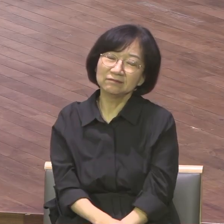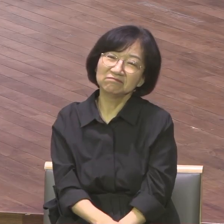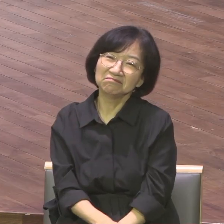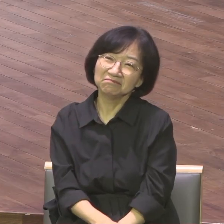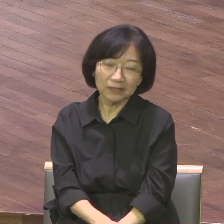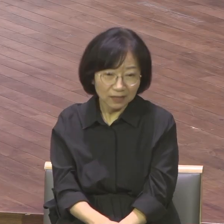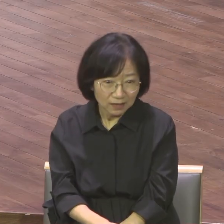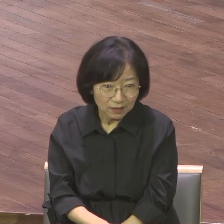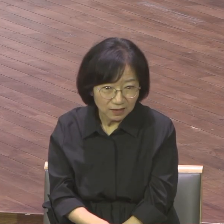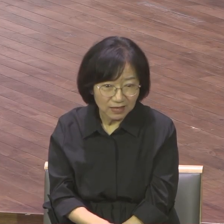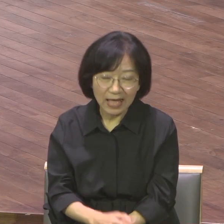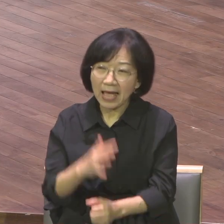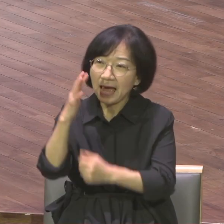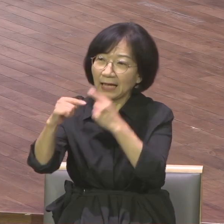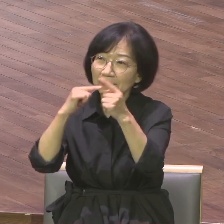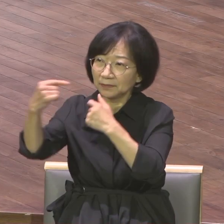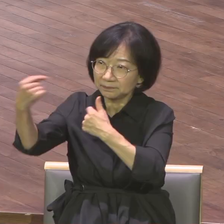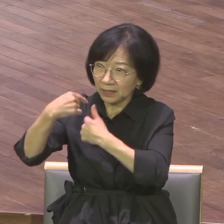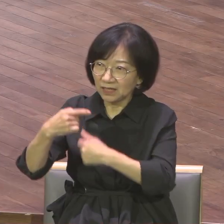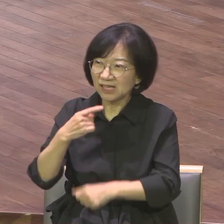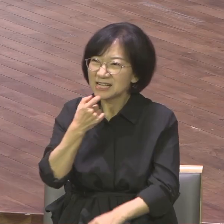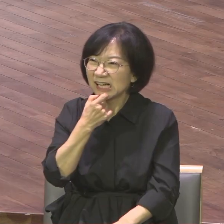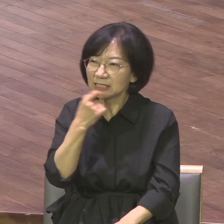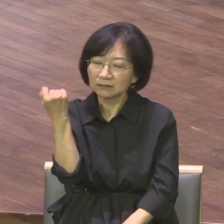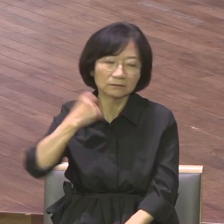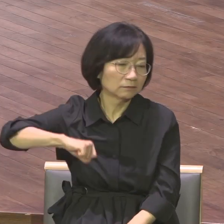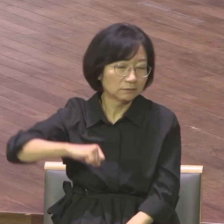하나님 말씀 드디어 불순종해.